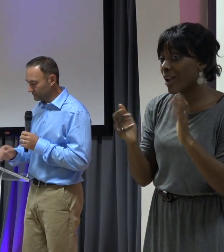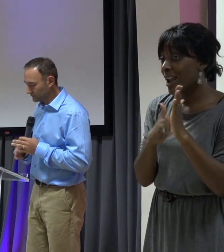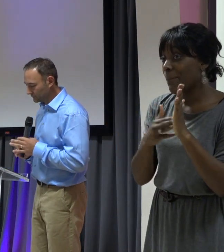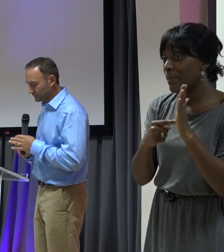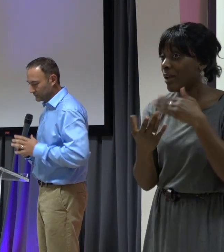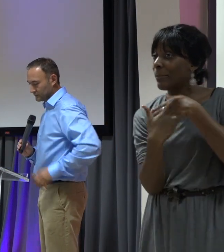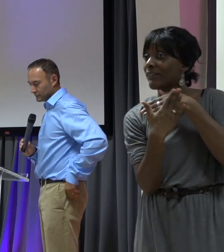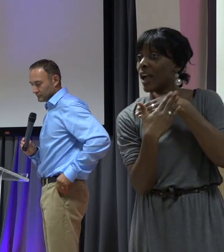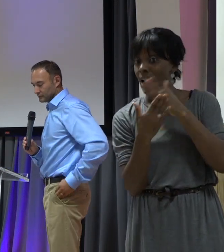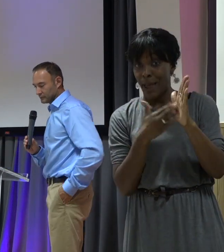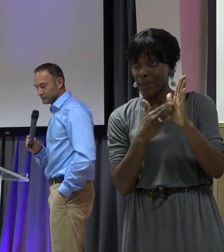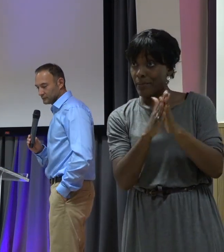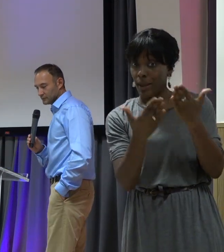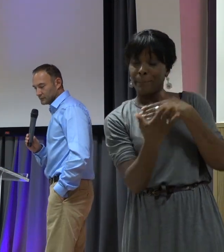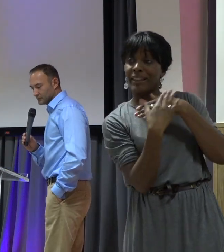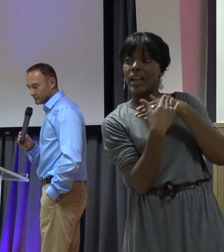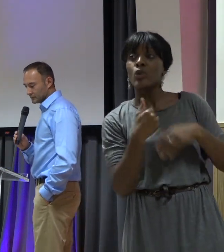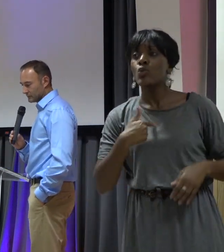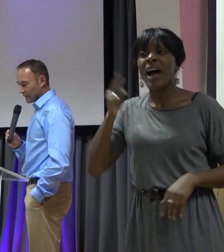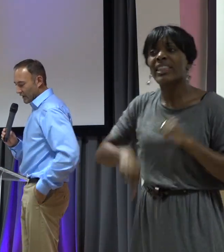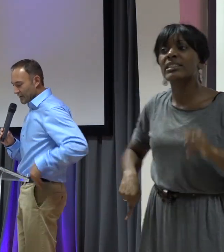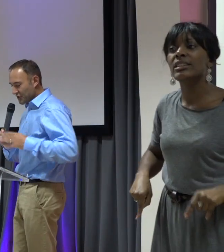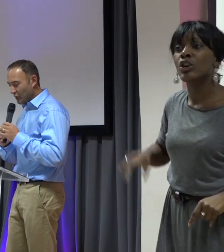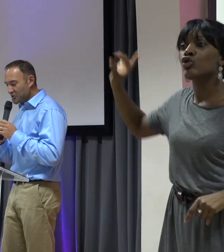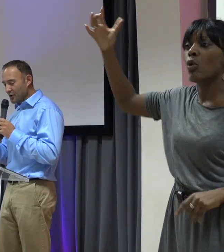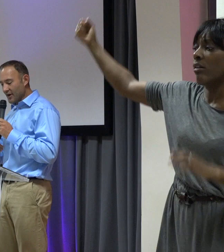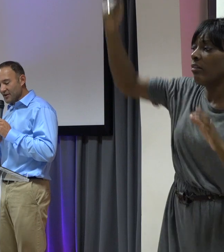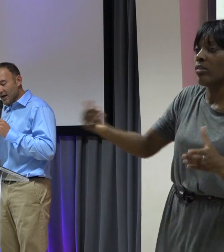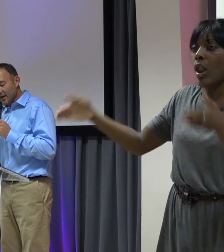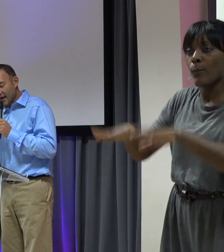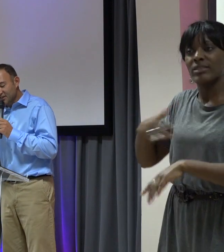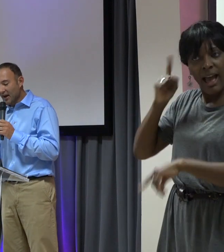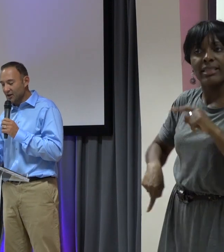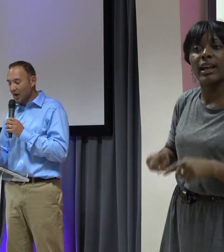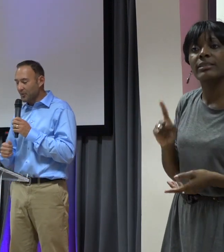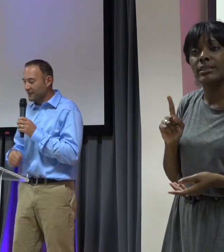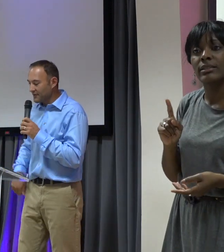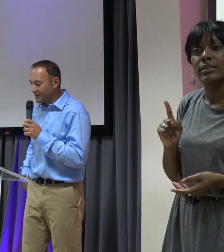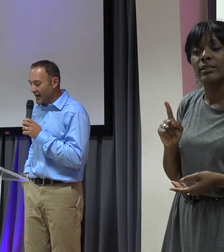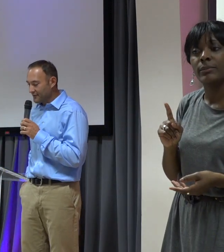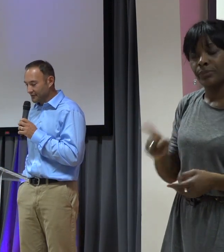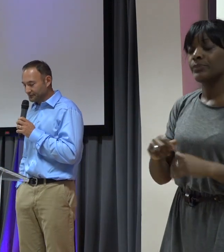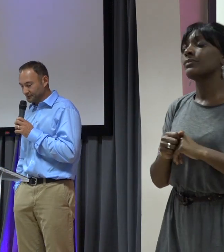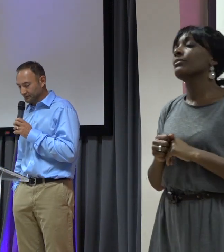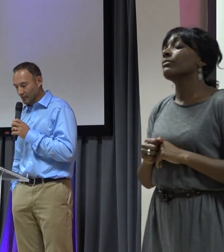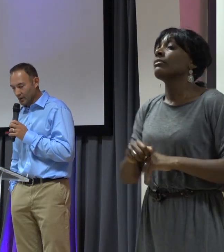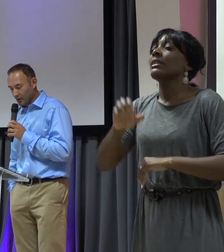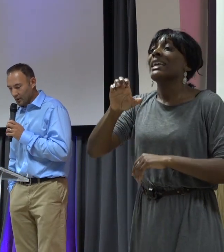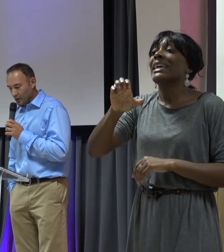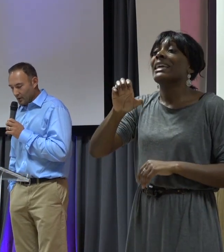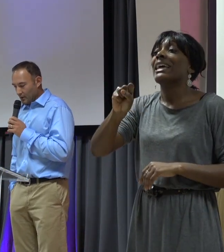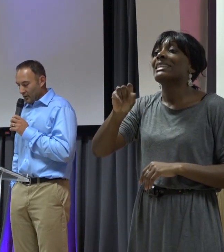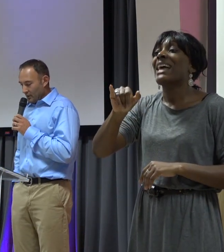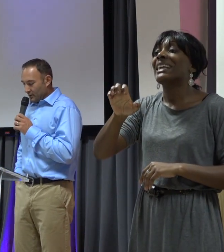nous ne sommes pas habilités à faire ça. There's a scripture in Isaiah chapter 55, Donc dans